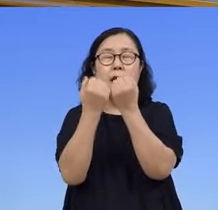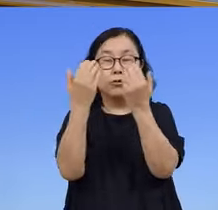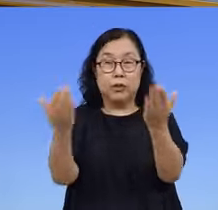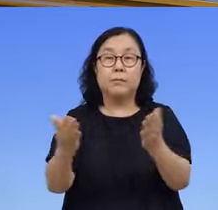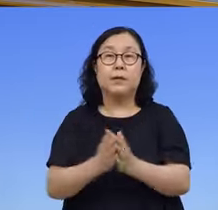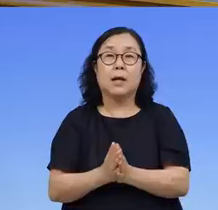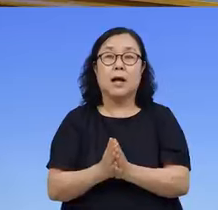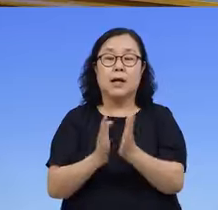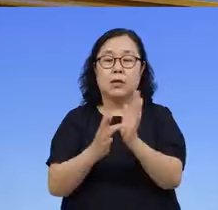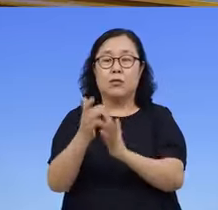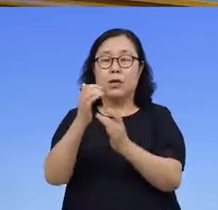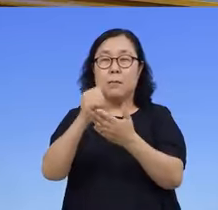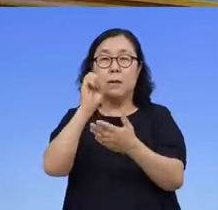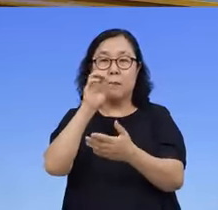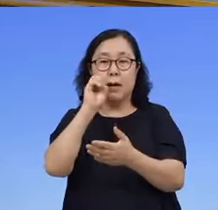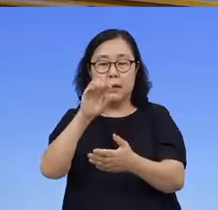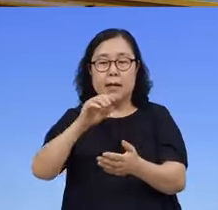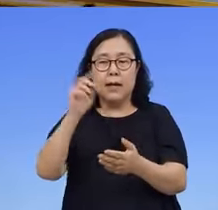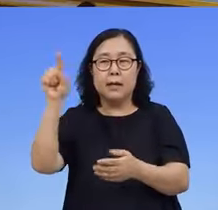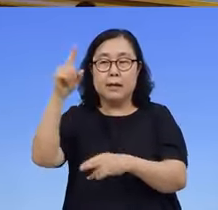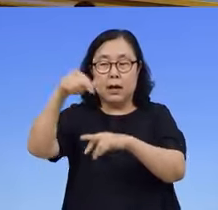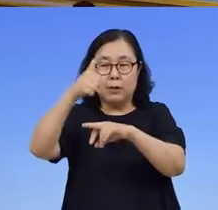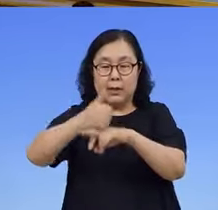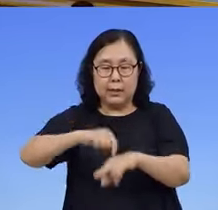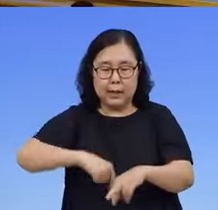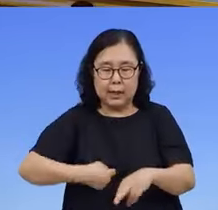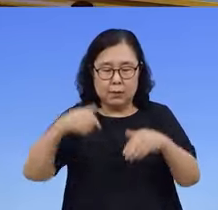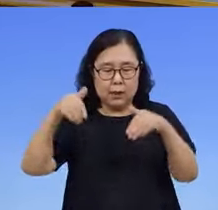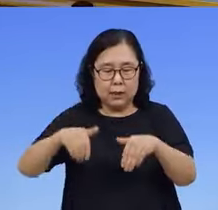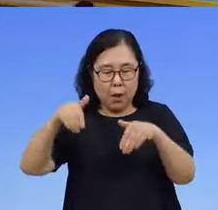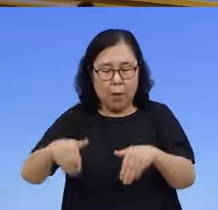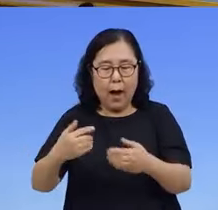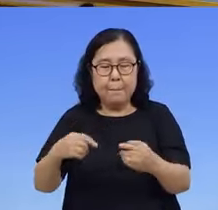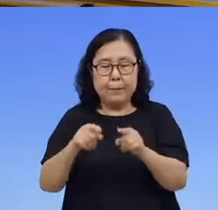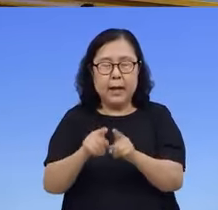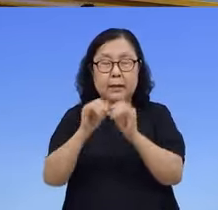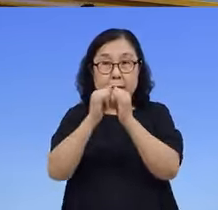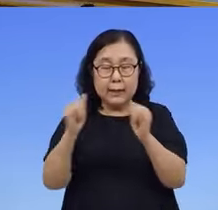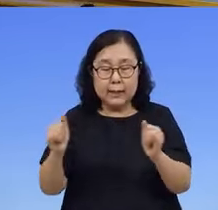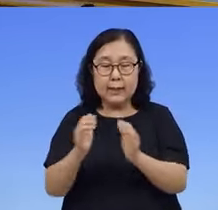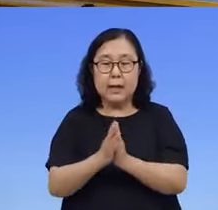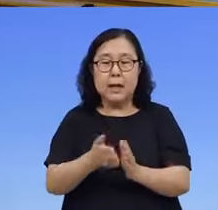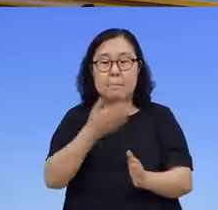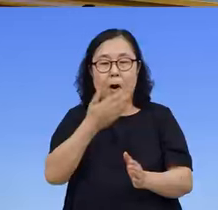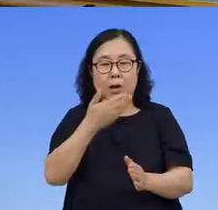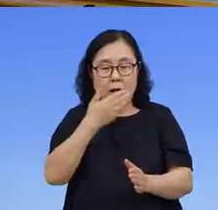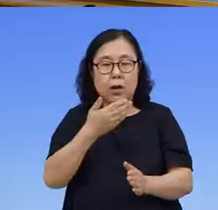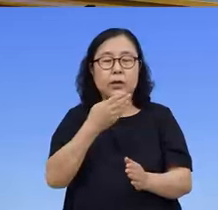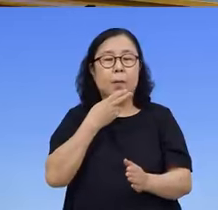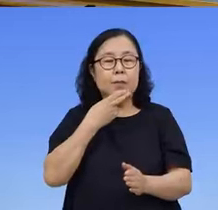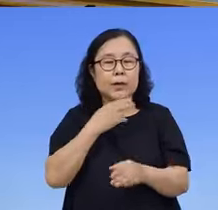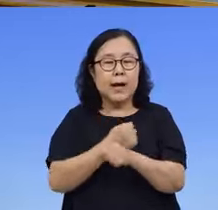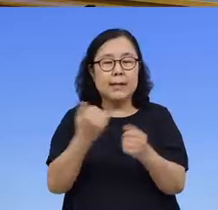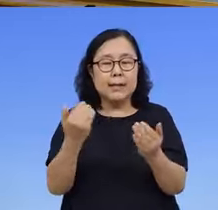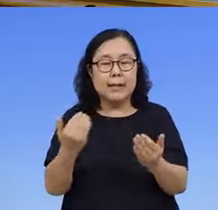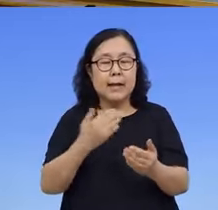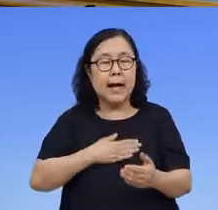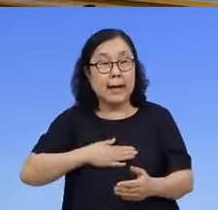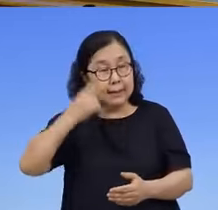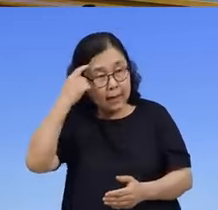25절 26절입니다. 예수께서 이르시되, 다윗이 자기와 및 함께한 자들이 먹을 것이 없어 시장할 때에 한 일을 잊지